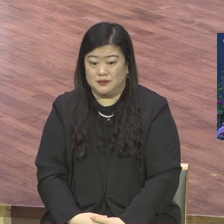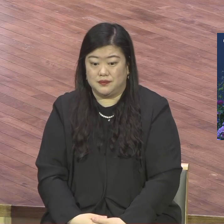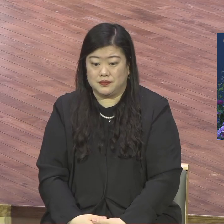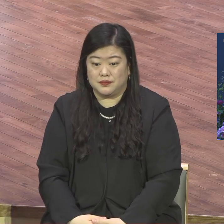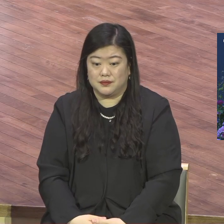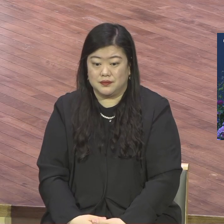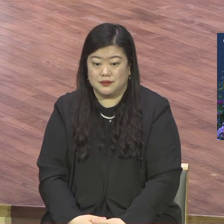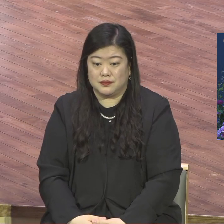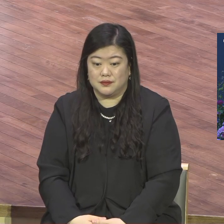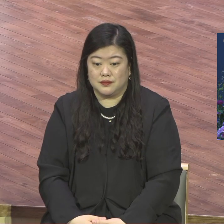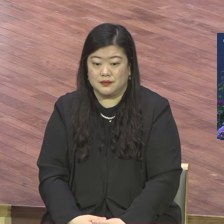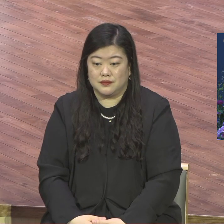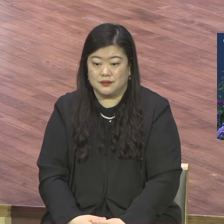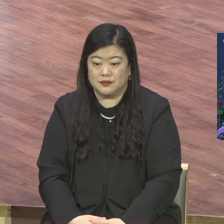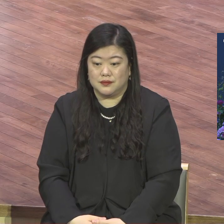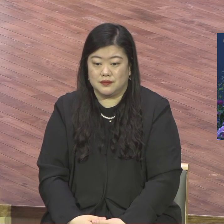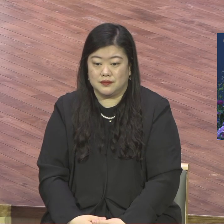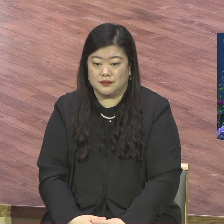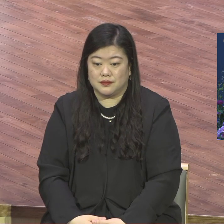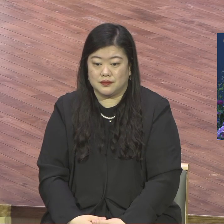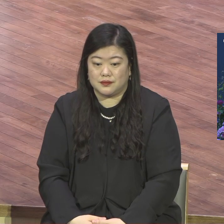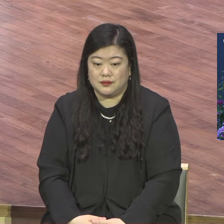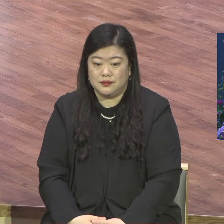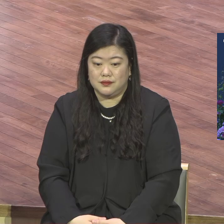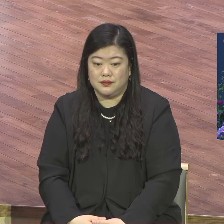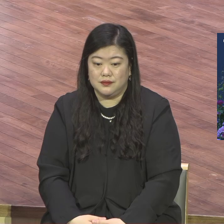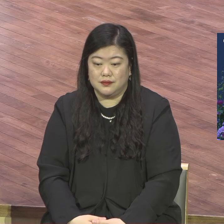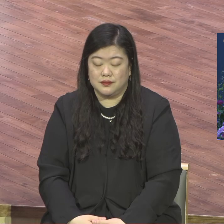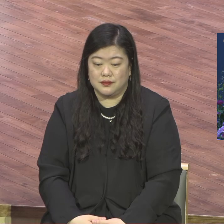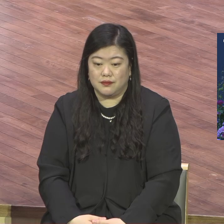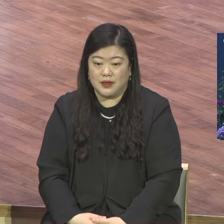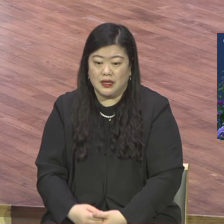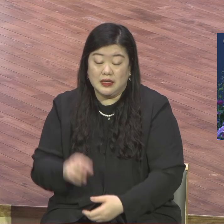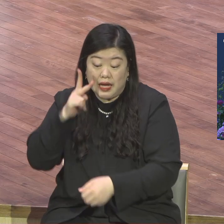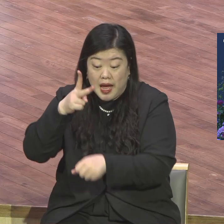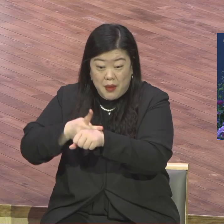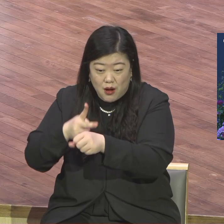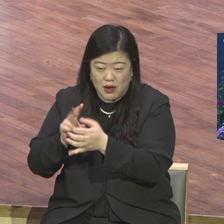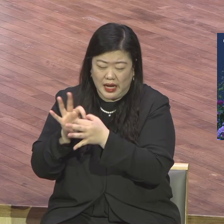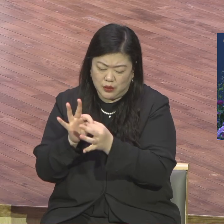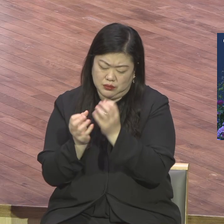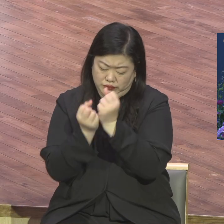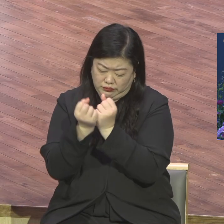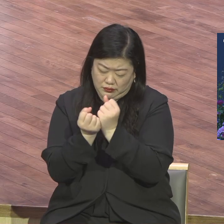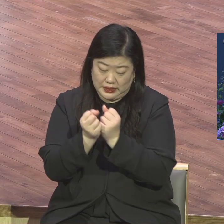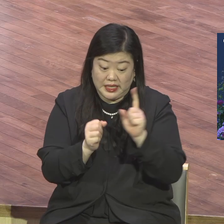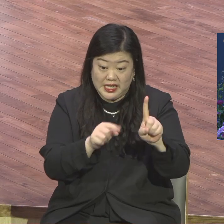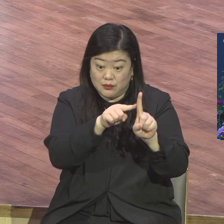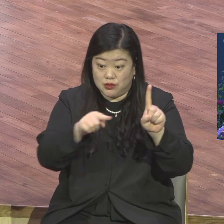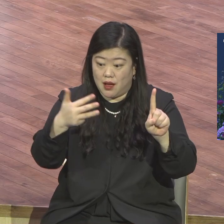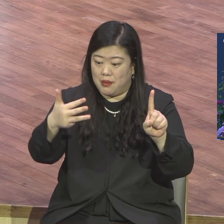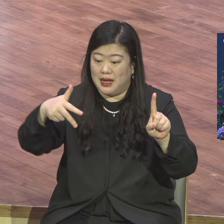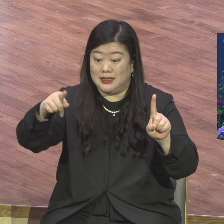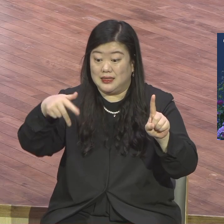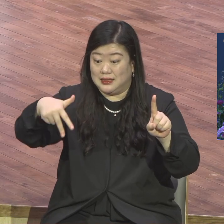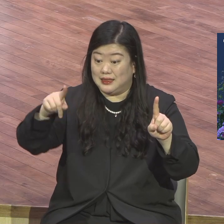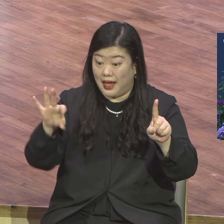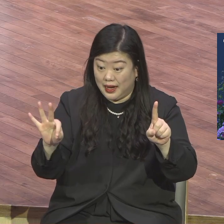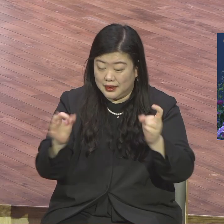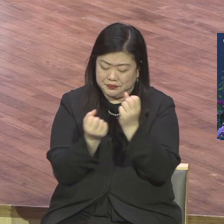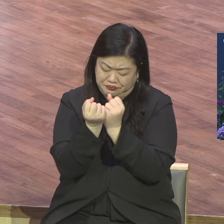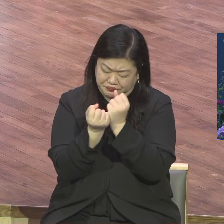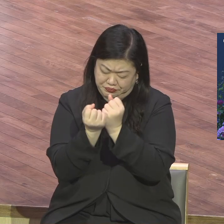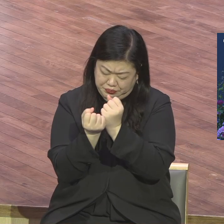이 사실을 다양한 각도로 설명한 후에 오늘부터 로마서